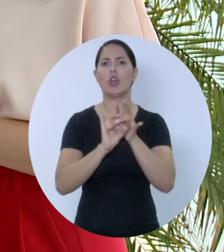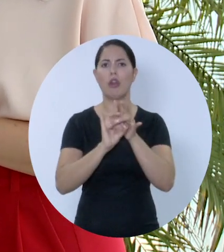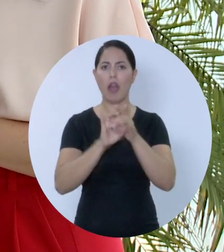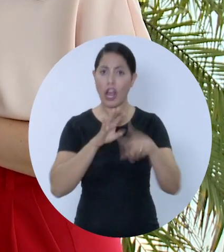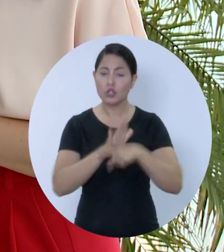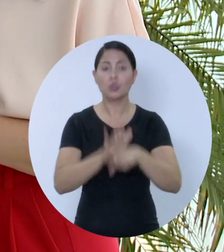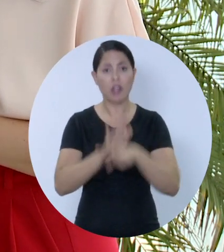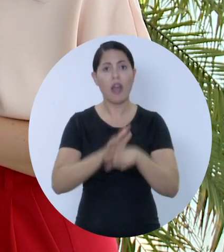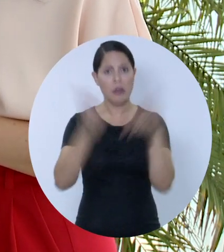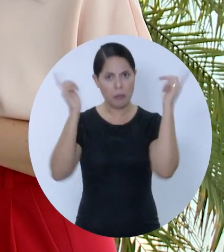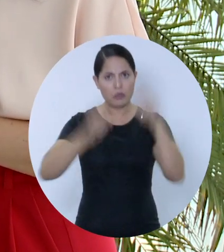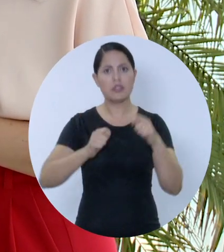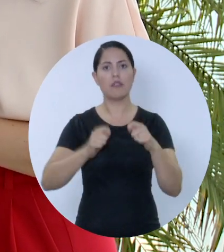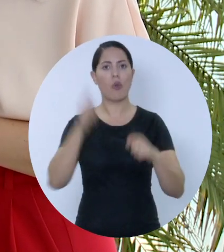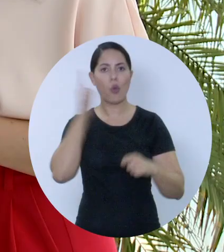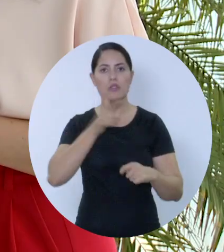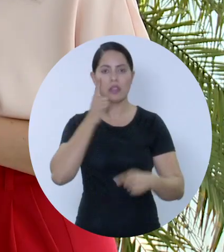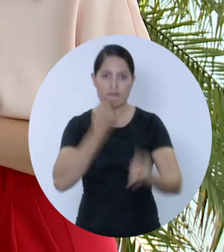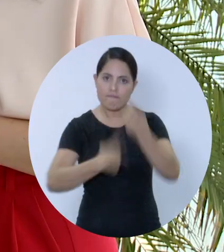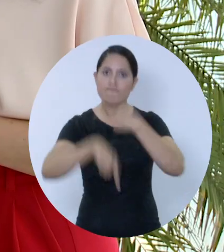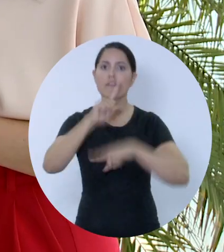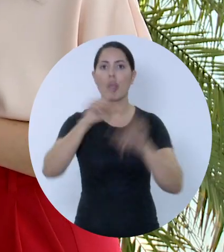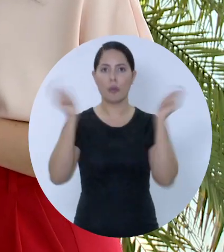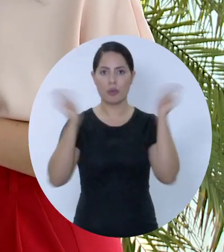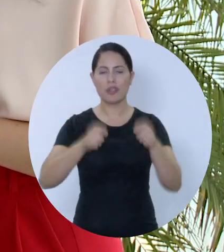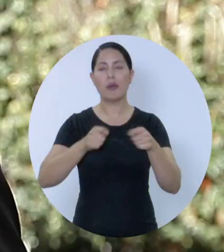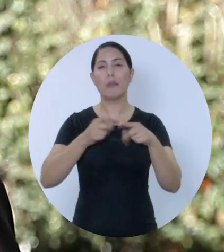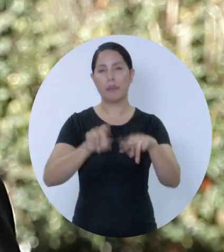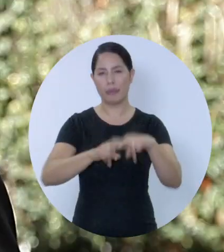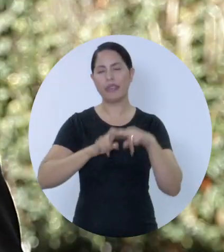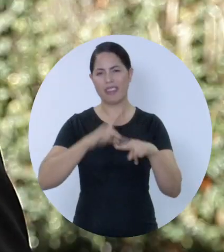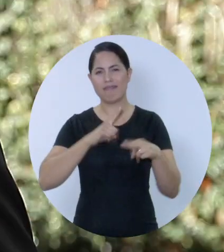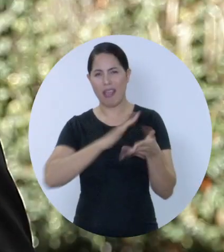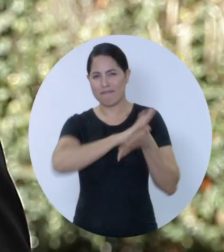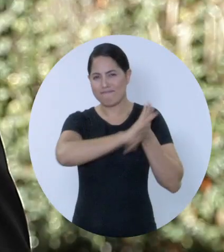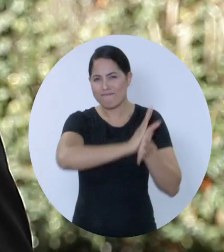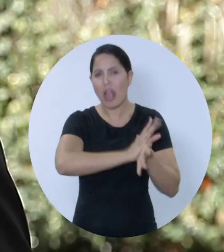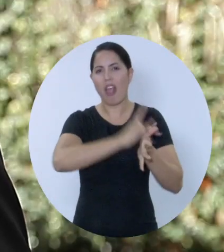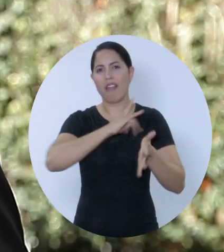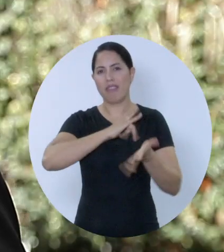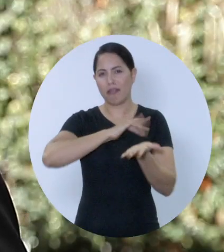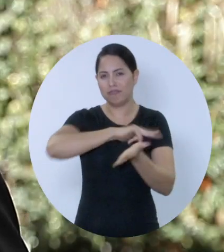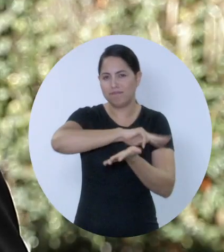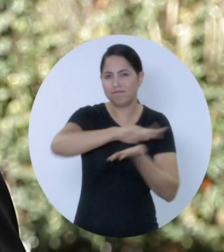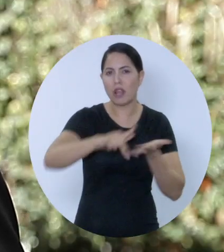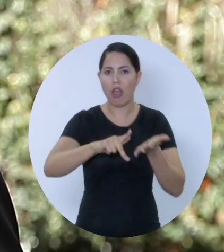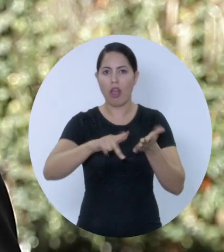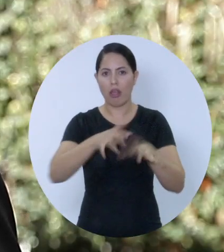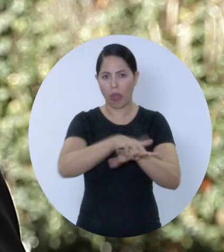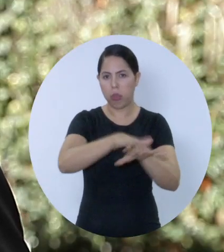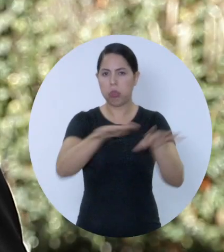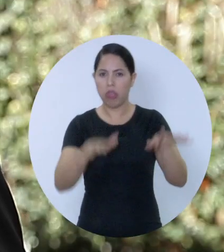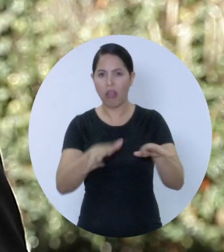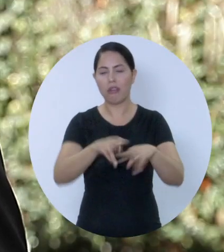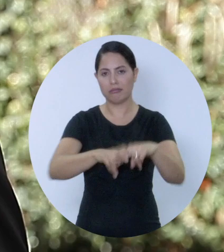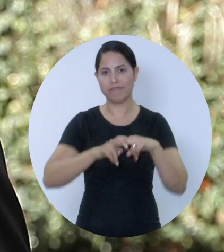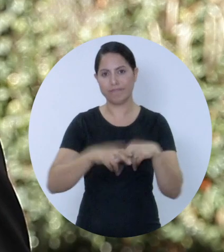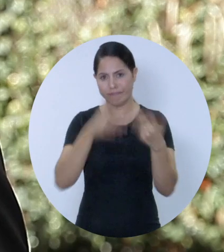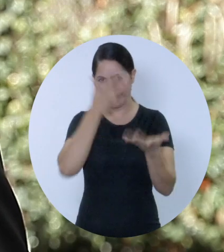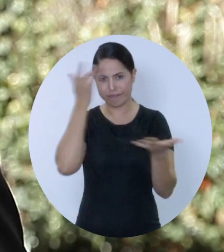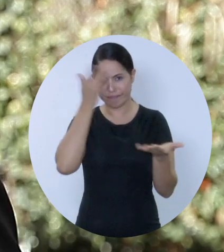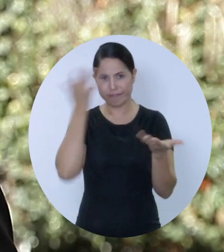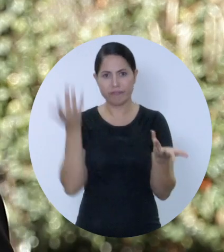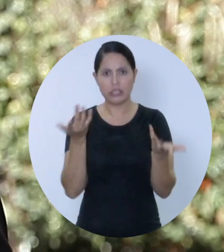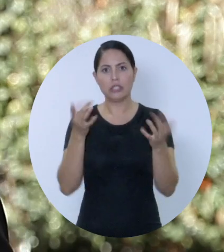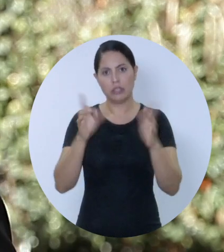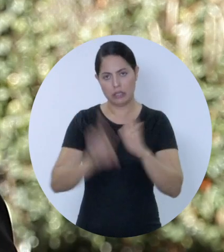esteja pronta a colaborar e nos ajudar a superar, dentro do possível, todo esse preconceito, essa discriminação, essa exclusão das